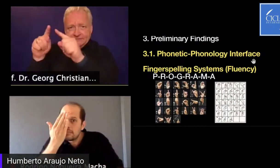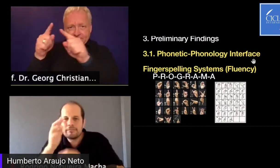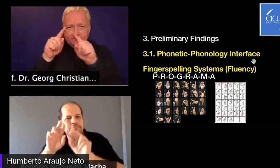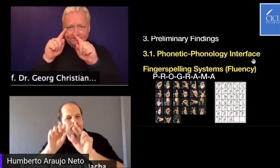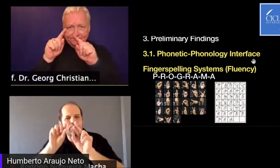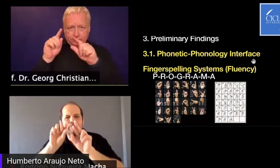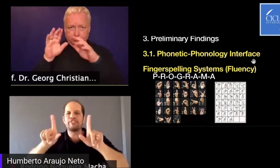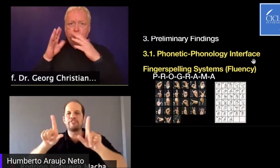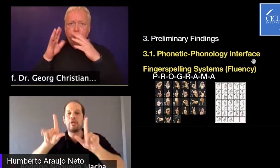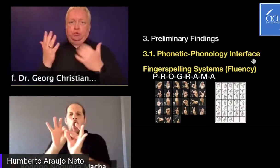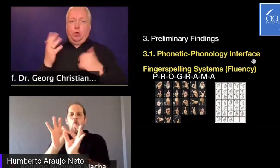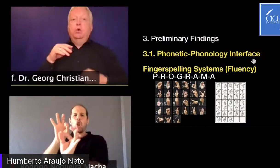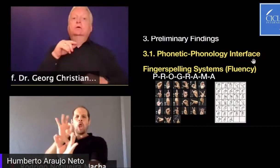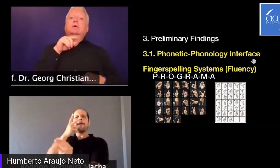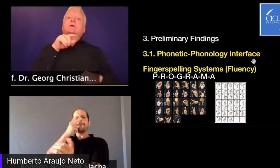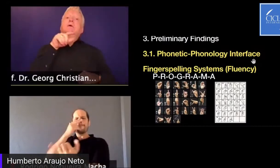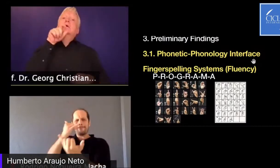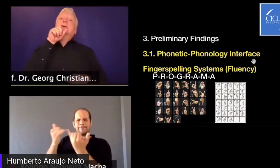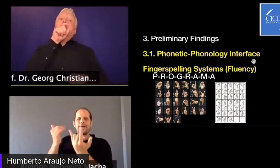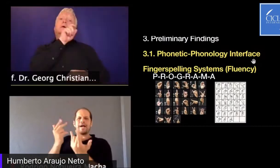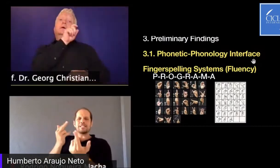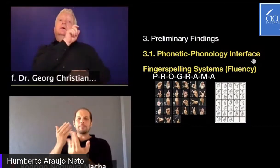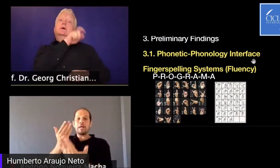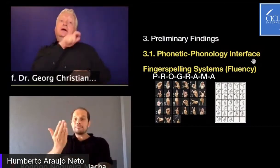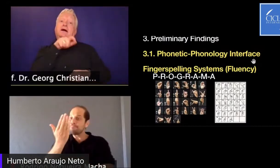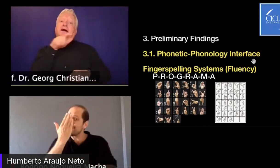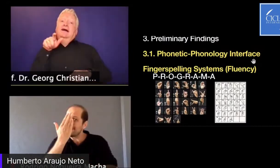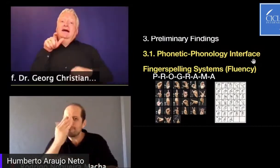T. E aí,